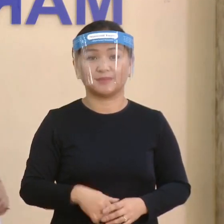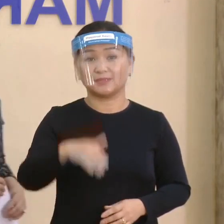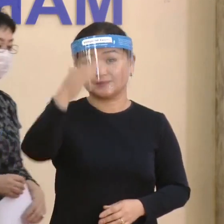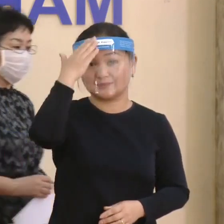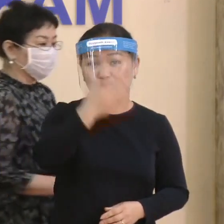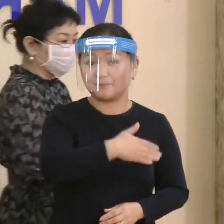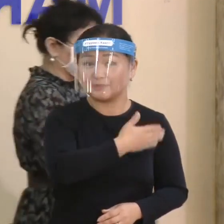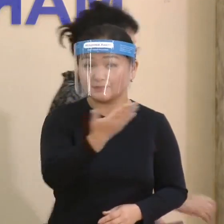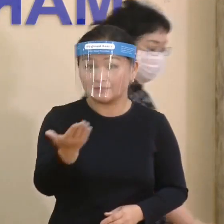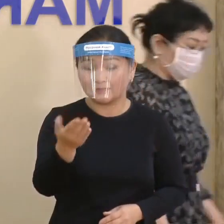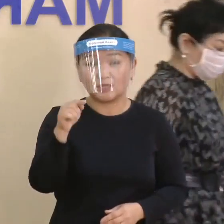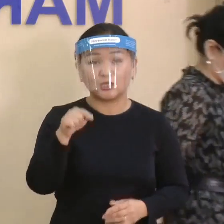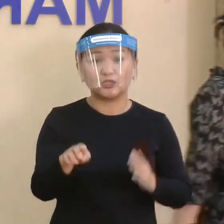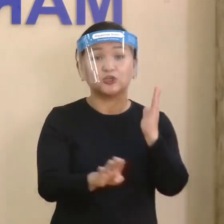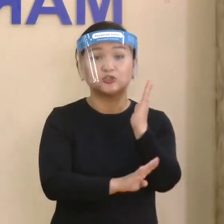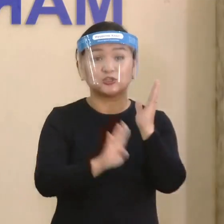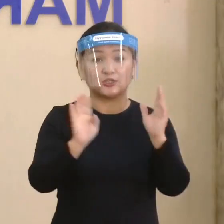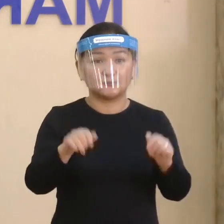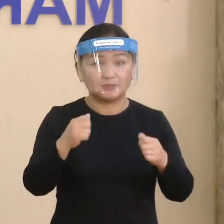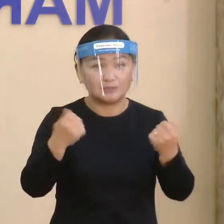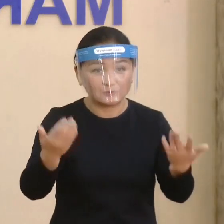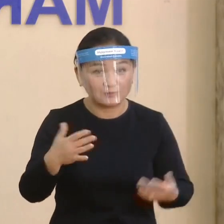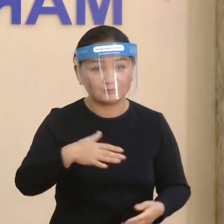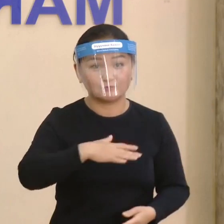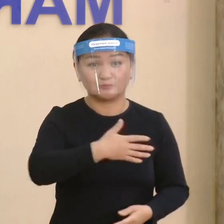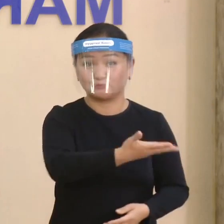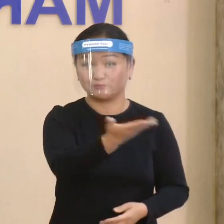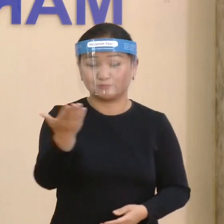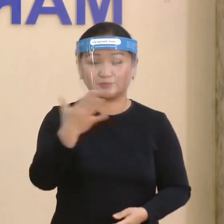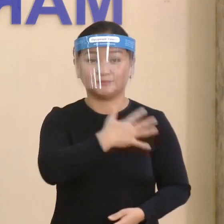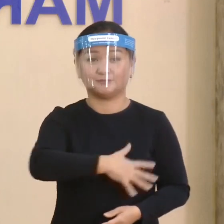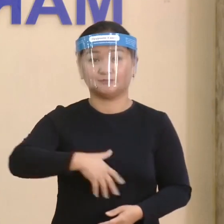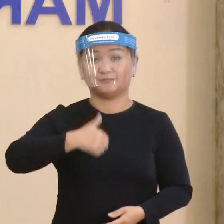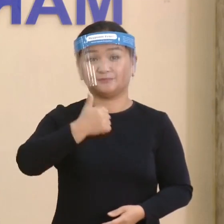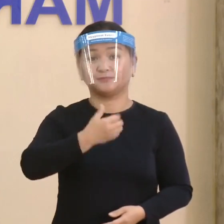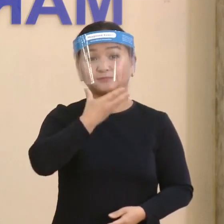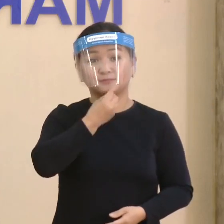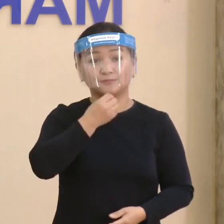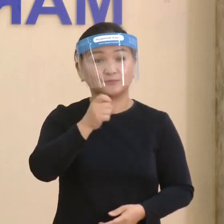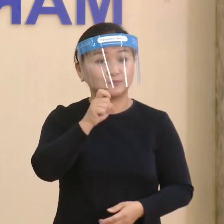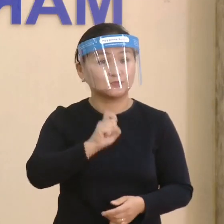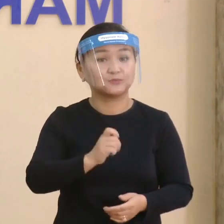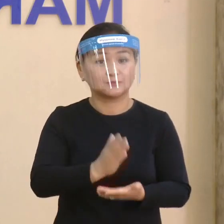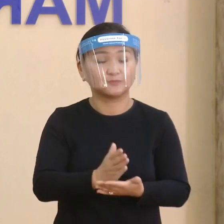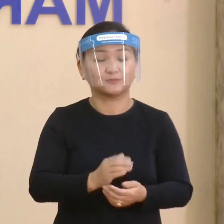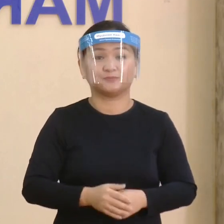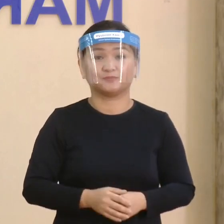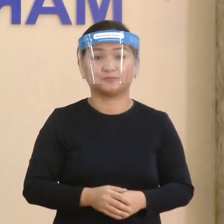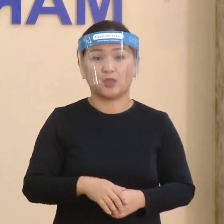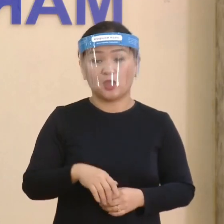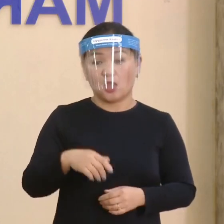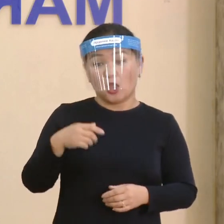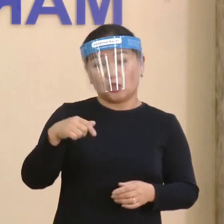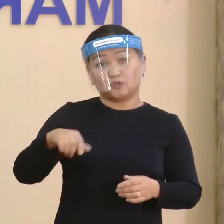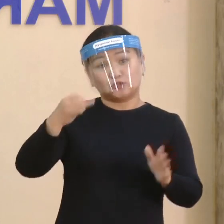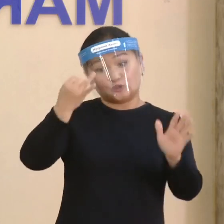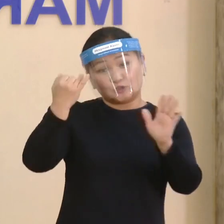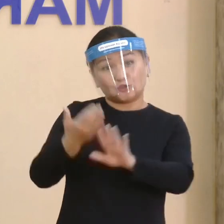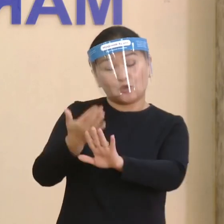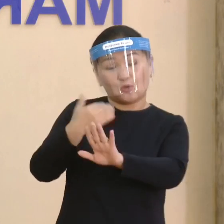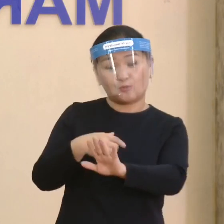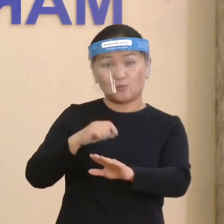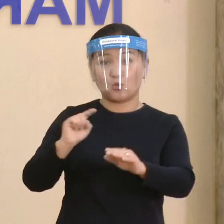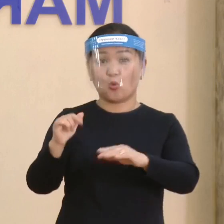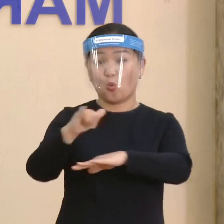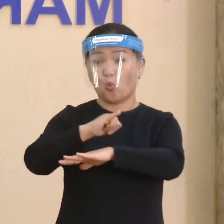Сайн байцгаана уу? Та бүхэндээ энэ өдрийн минь түргээд эрүүл мэндийг хүсье. За өнгөрсөн 7 хоногт Улсын онцгой комиссийн шуурхай штаб бас